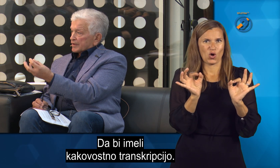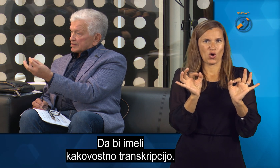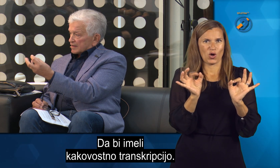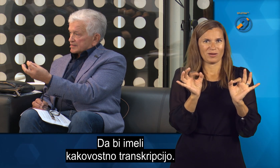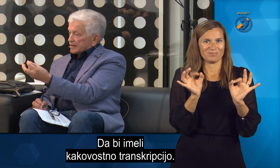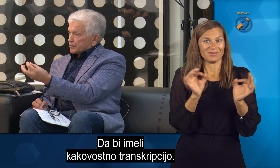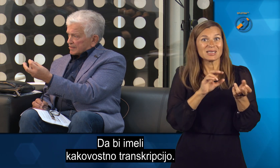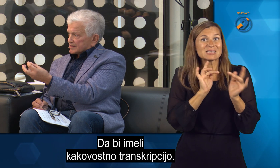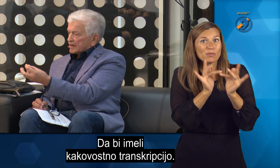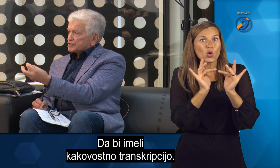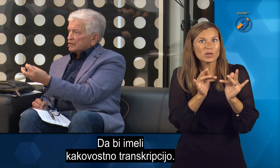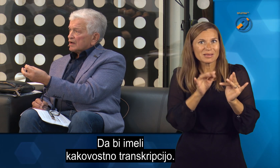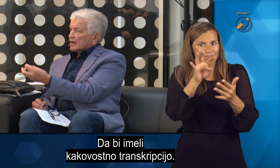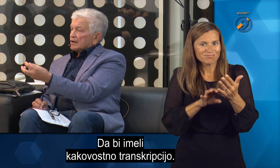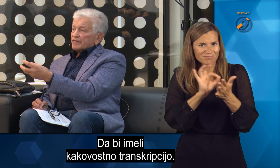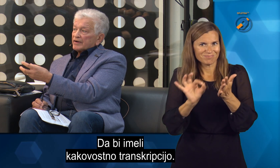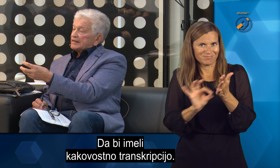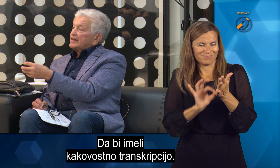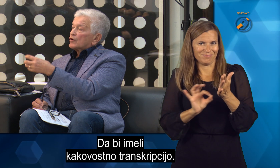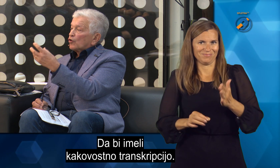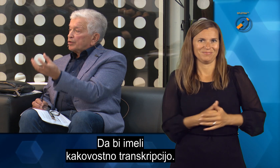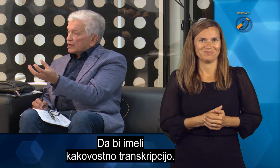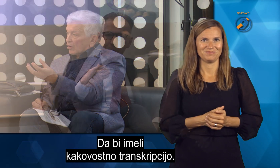kvalitetno transkripcijo.